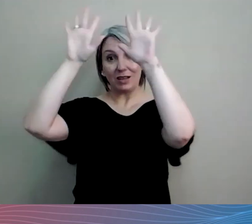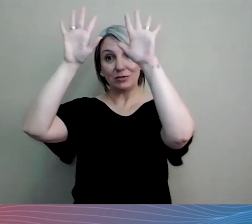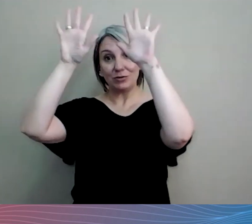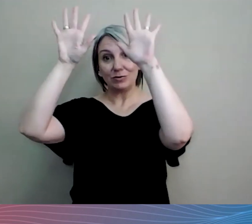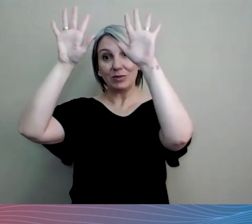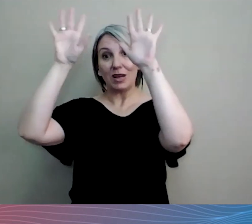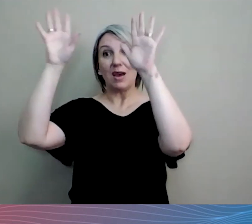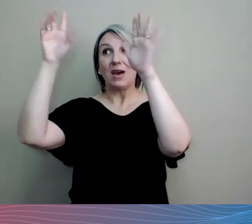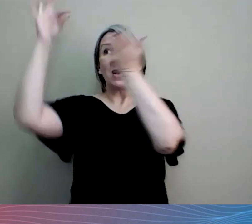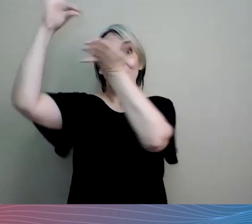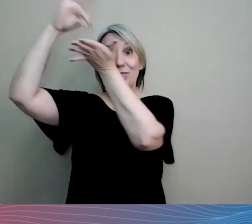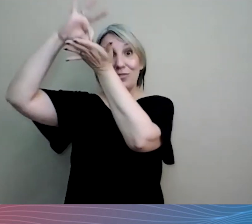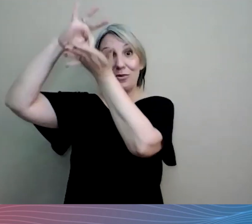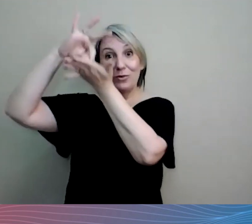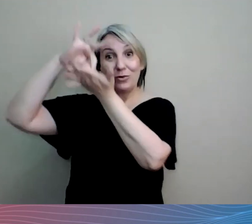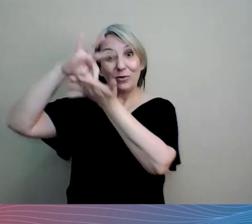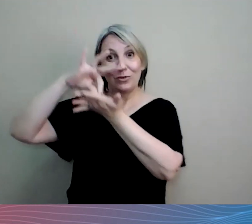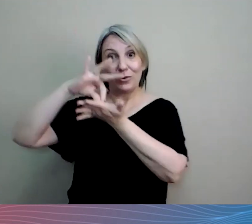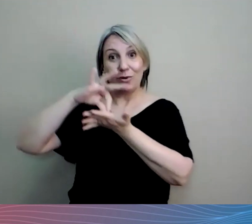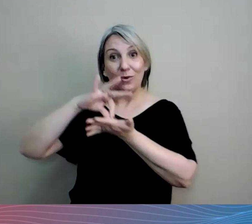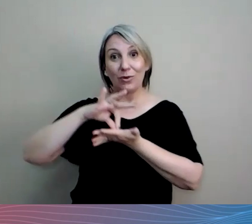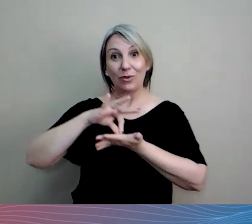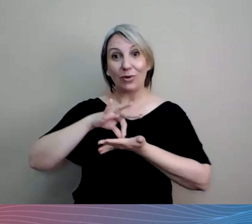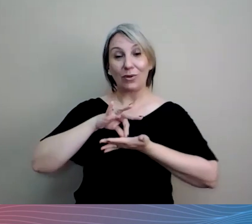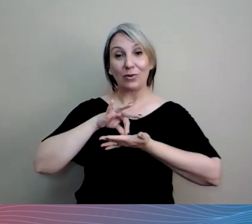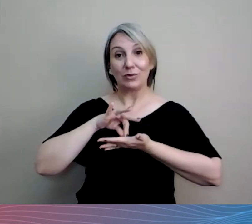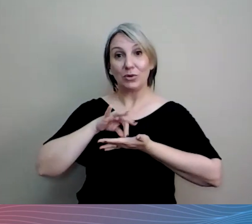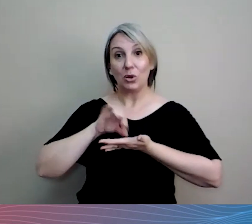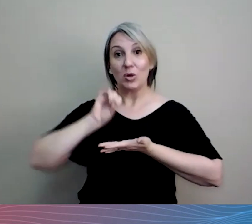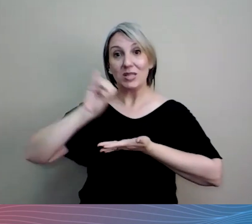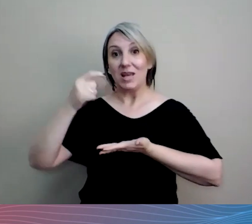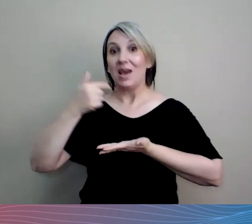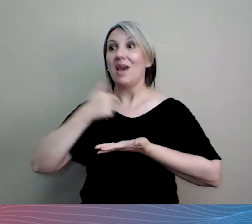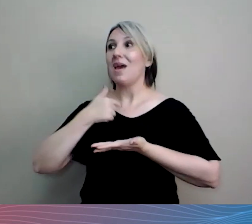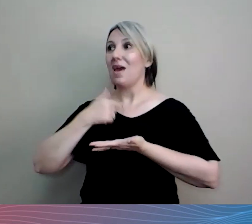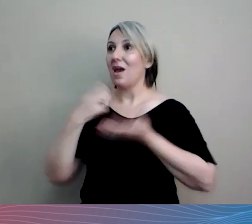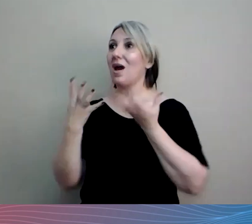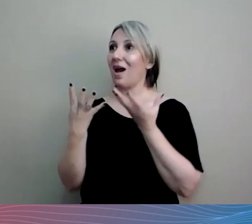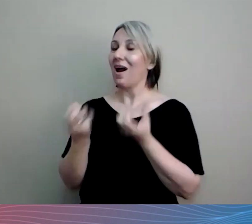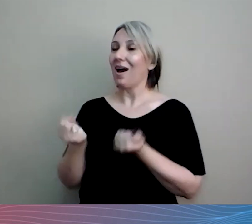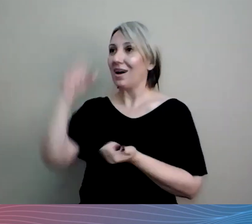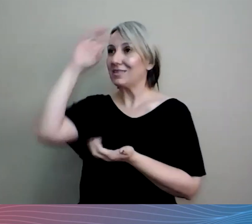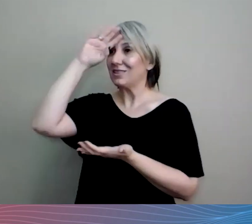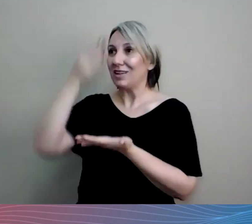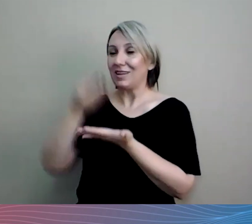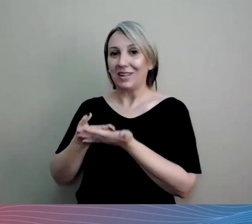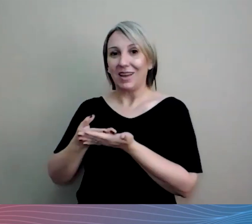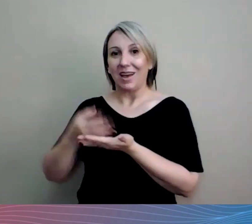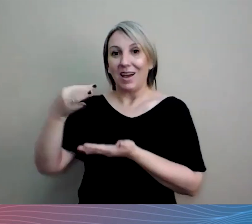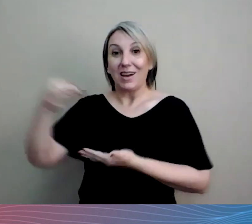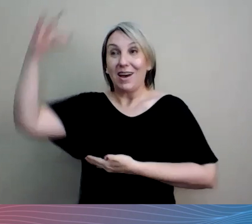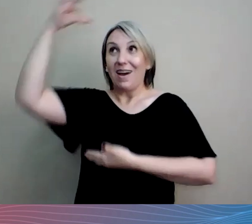teria o quê? O Espírito entraria nos homens que nele crescem, e do seu interior